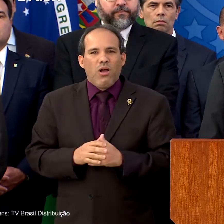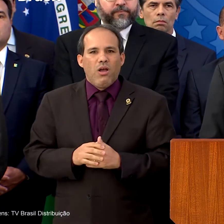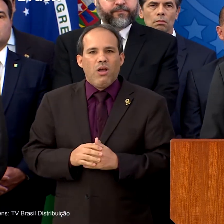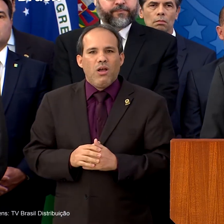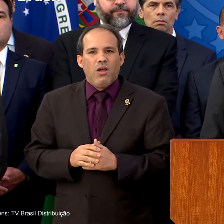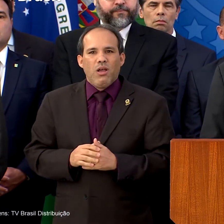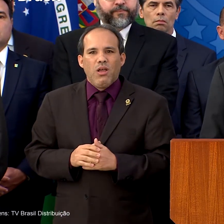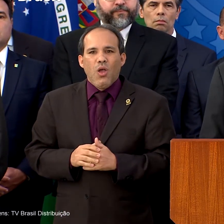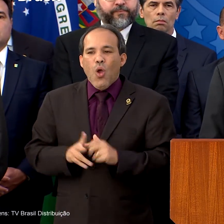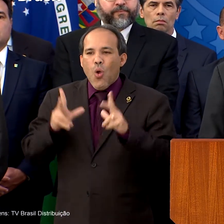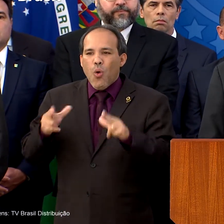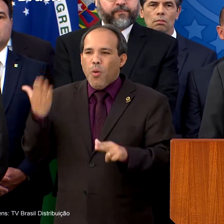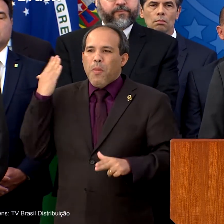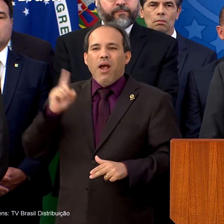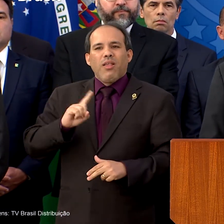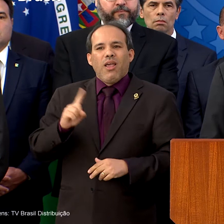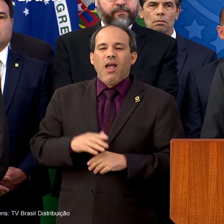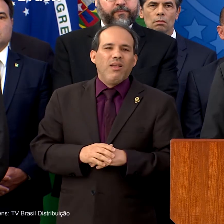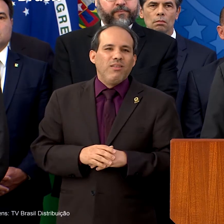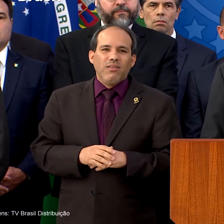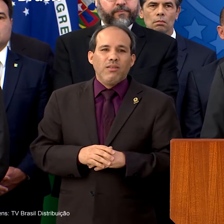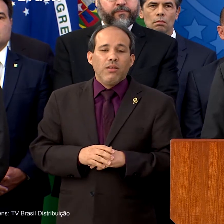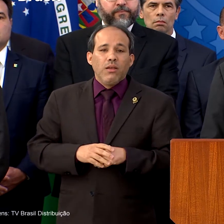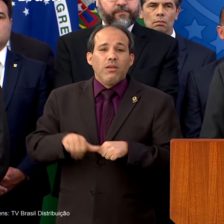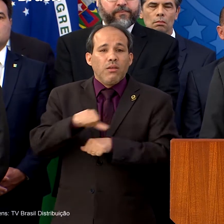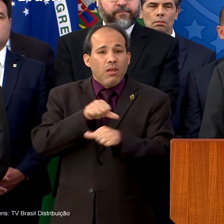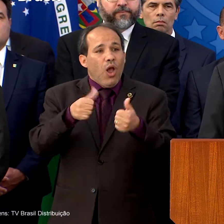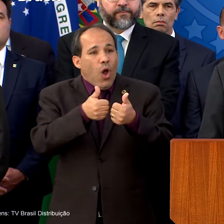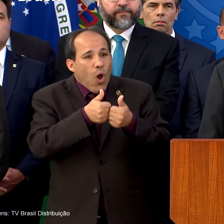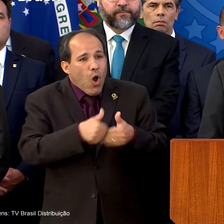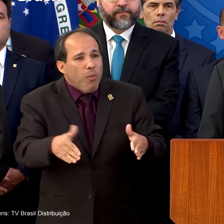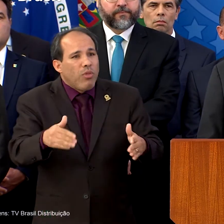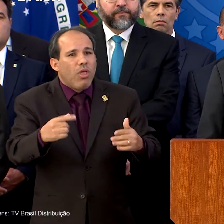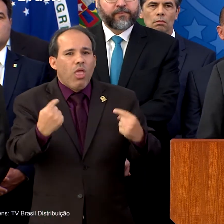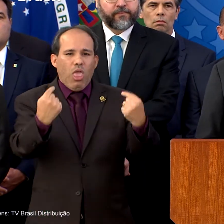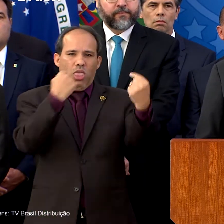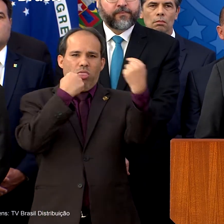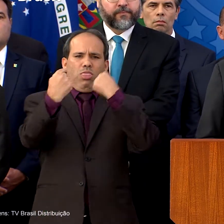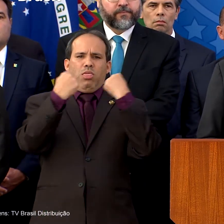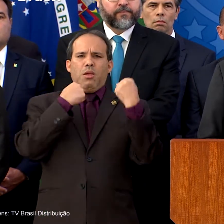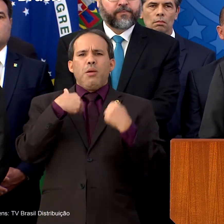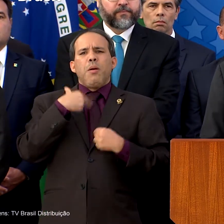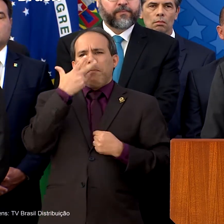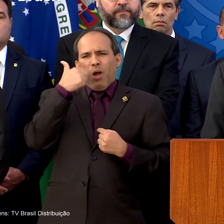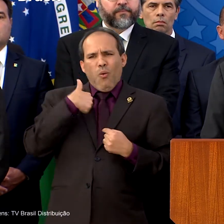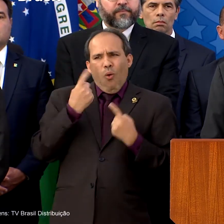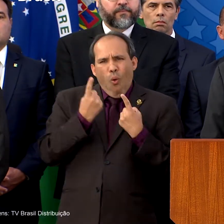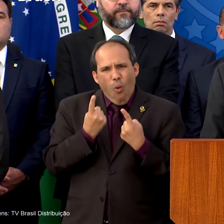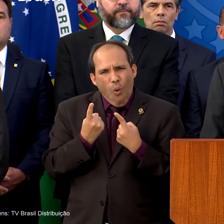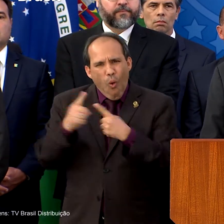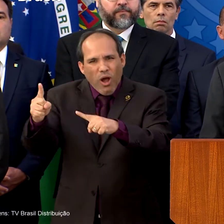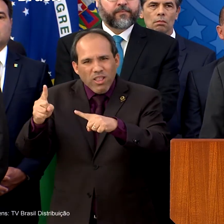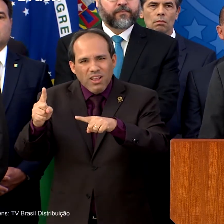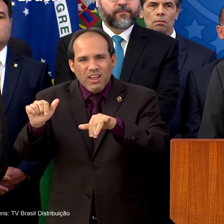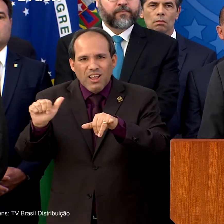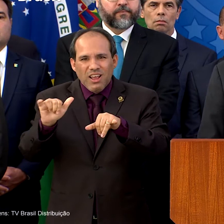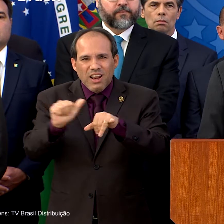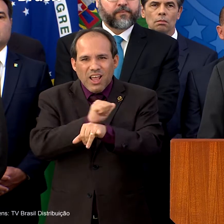isso começou a bater sobre mim como se eu tivesse contrário a lava-jato